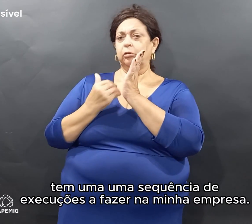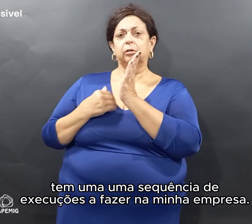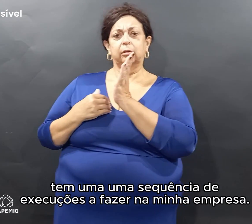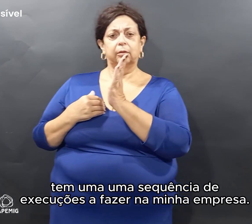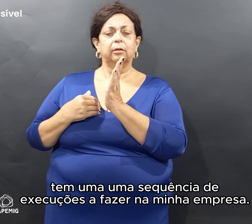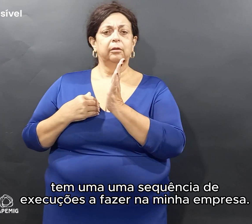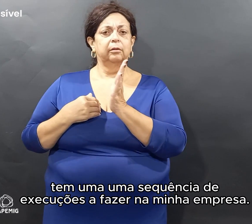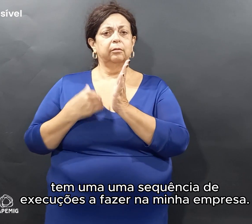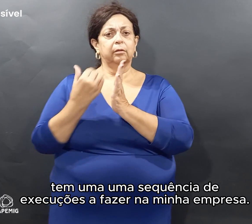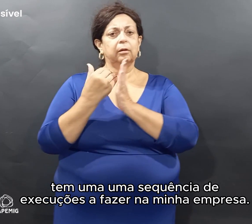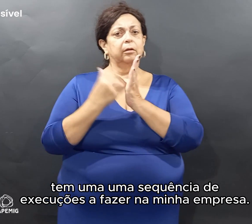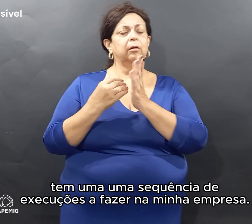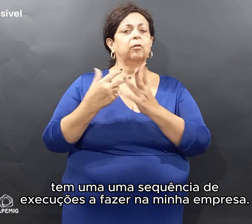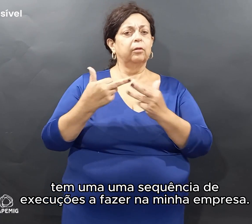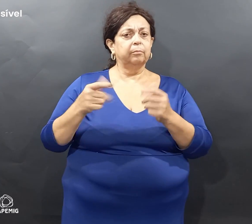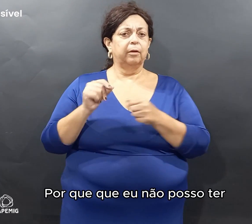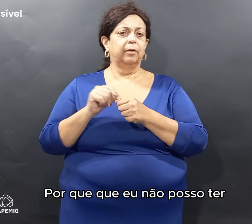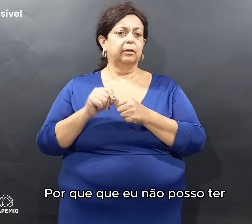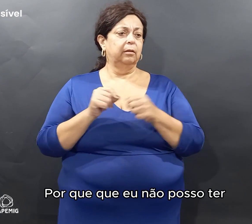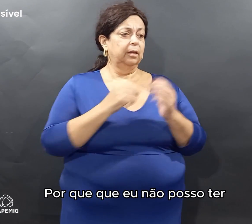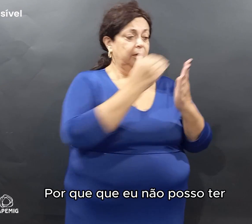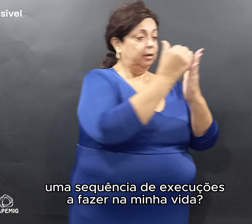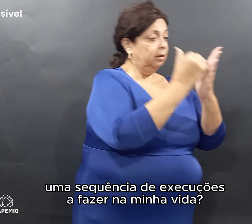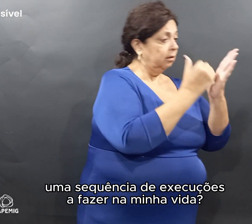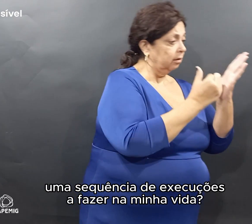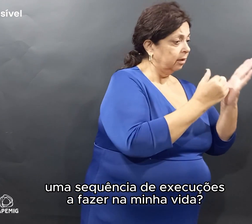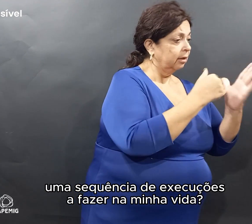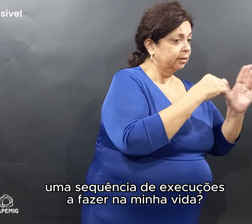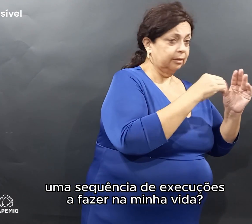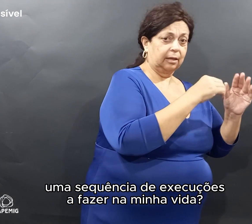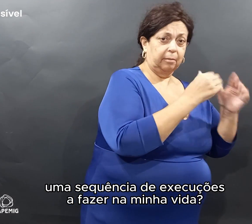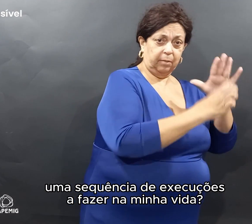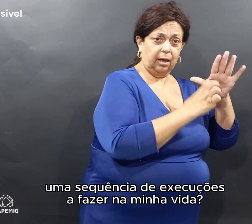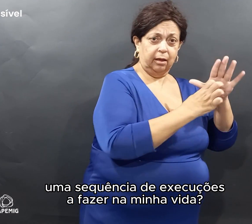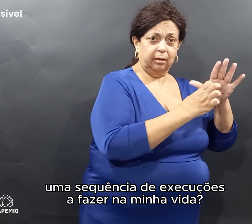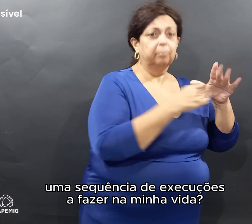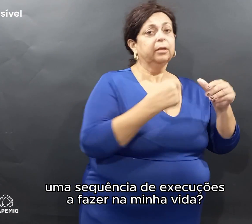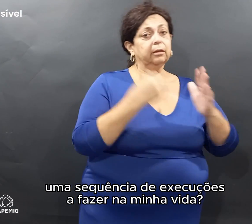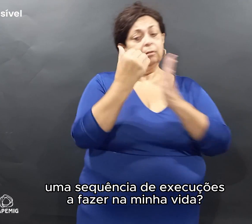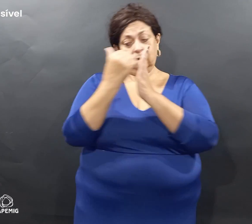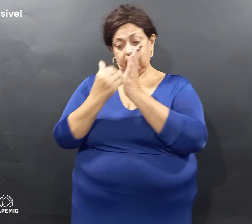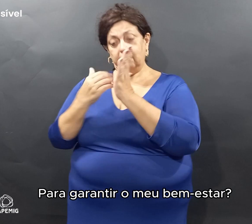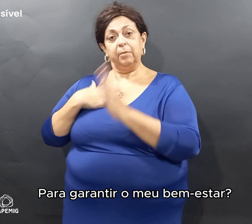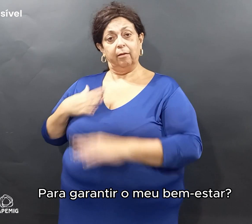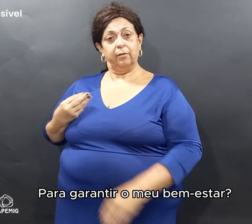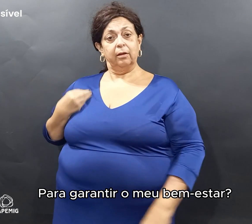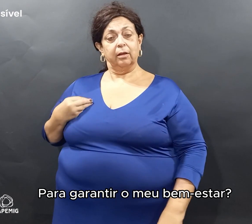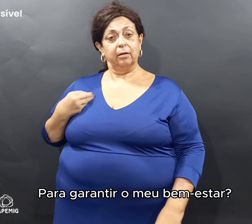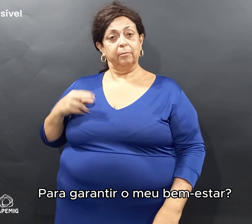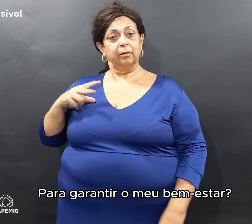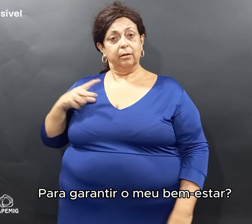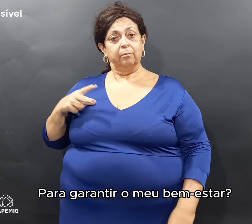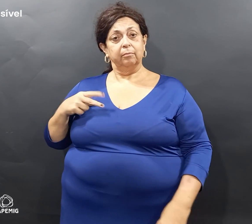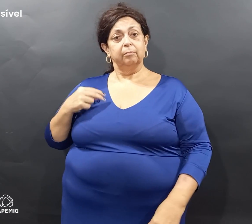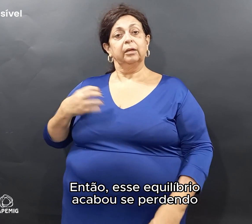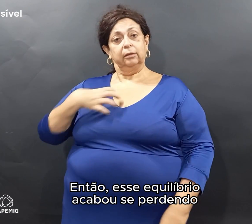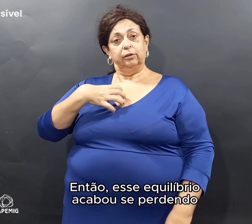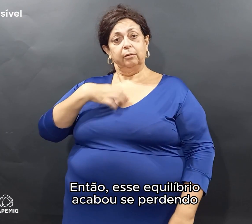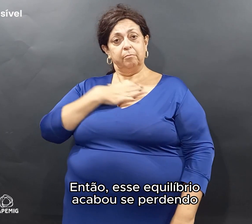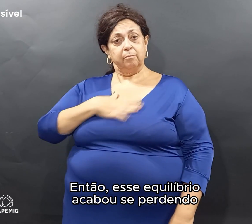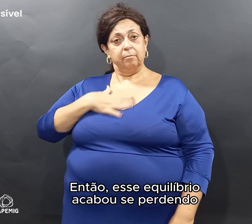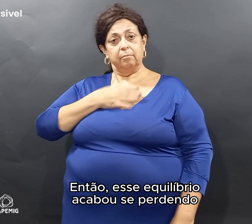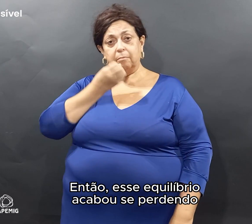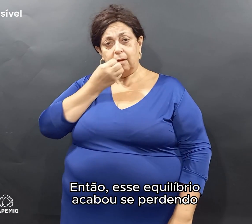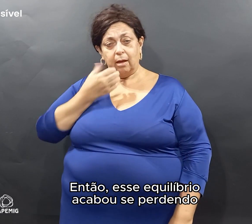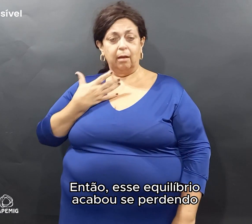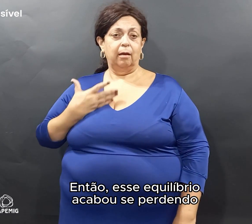uma sequência de execuções a fazer na minha empresa. Por que eu não posso ter uma sequência de execuções a fazer na minha vida para garantir o meu bem-estar? Então